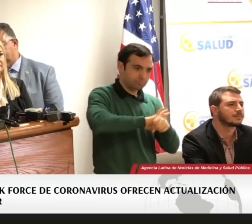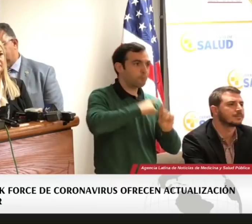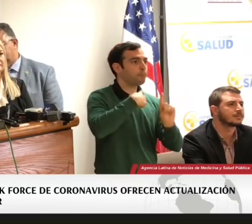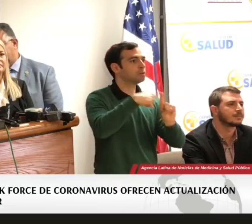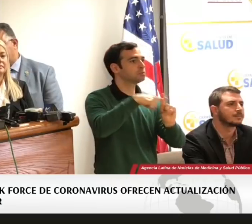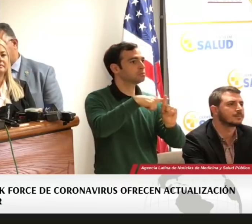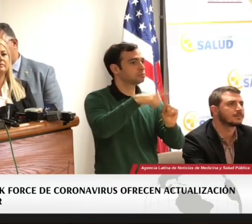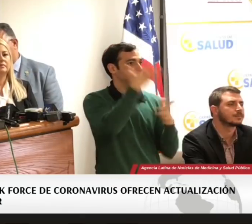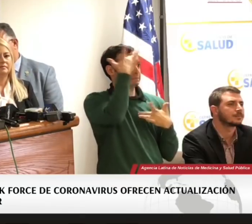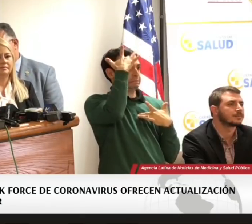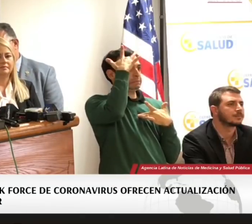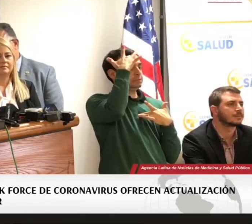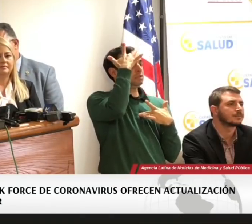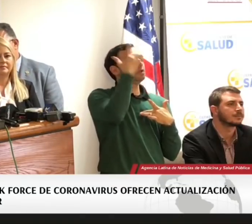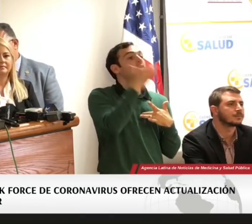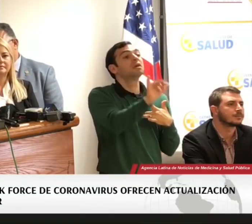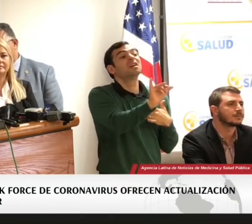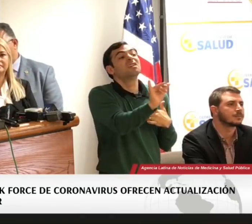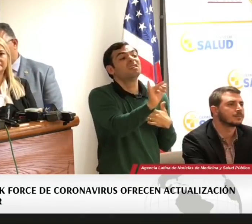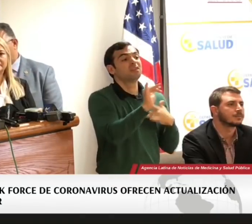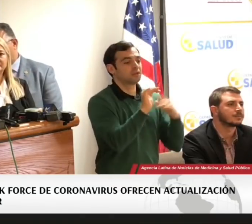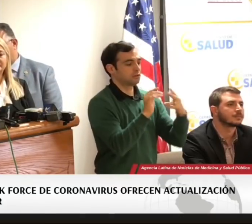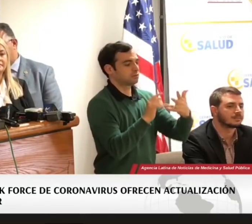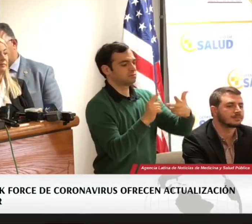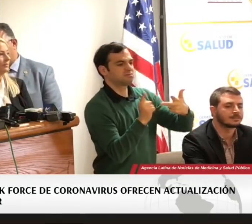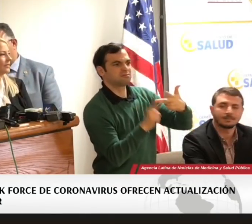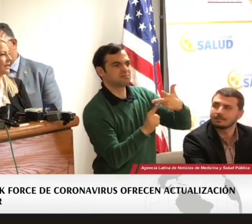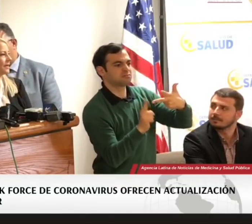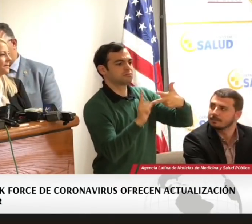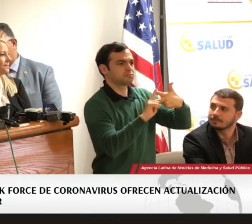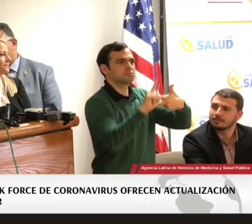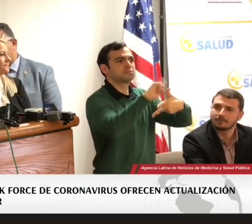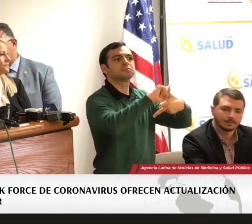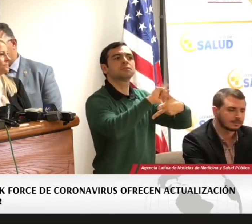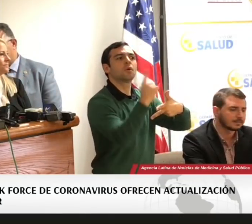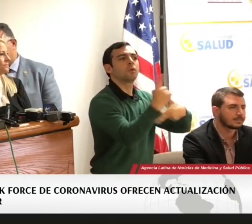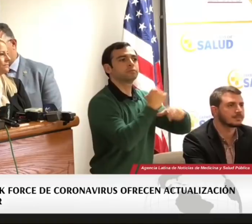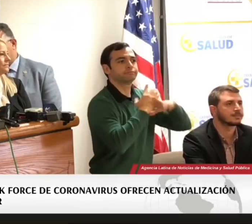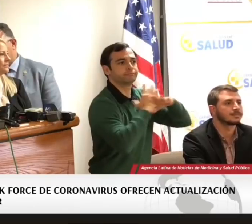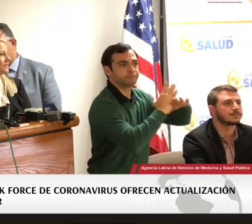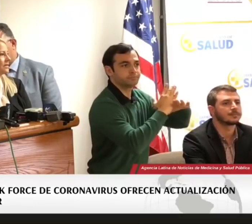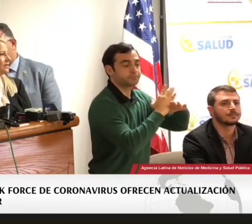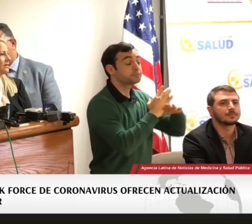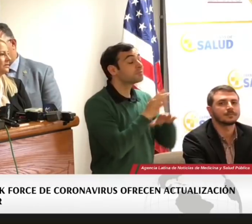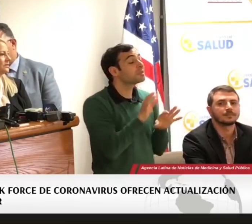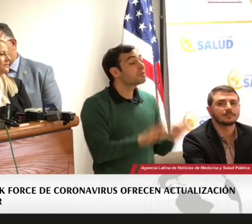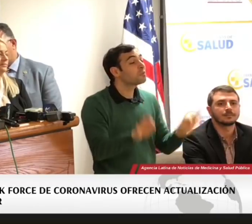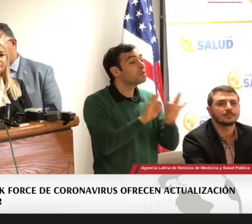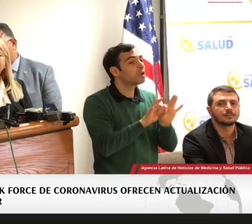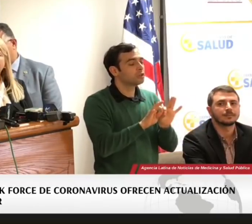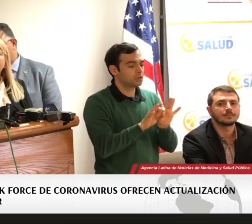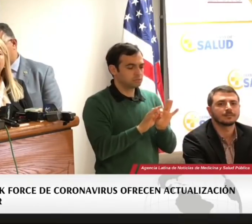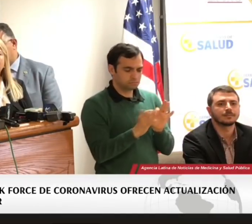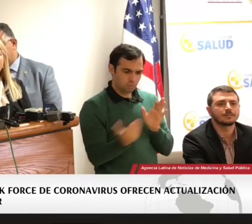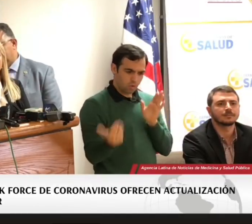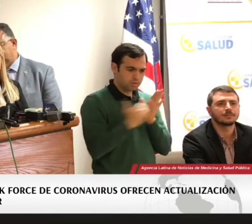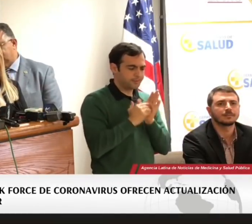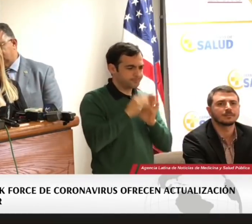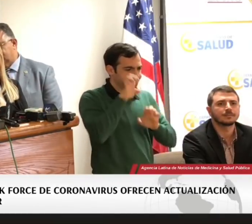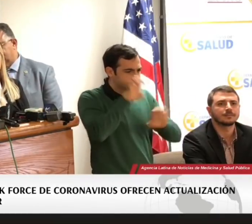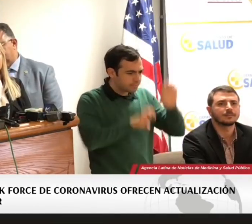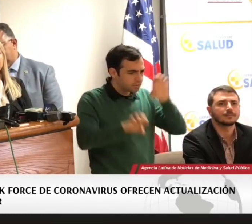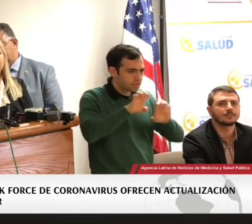prevención, se refleja en los tres niveles. Es importante también quizás volver a reevaluar estrategias